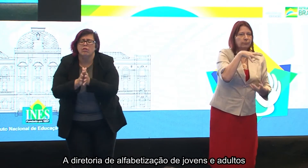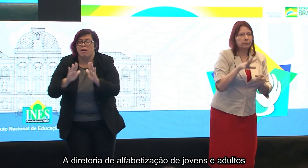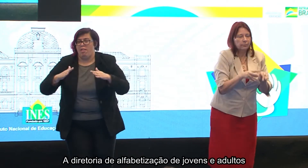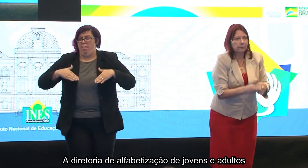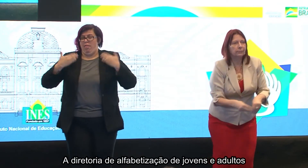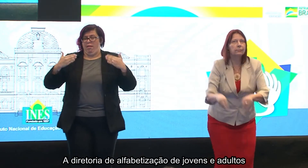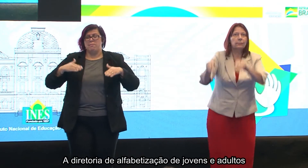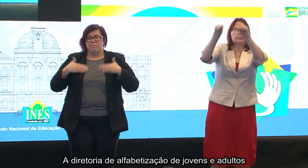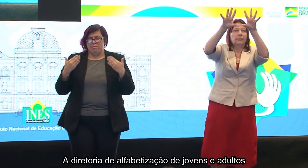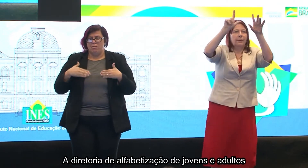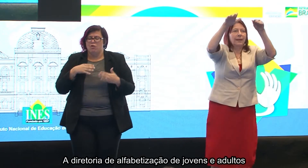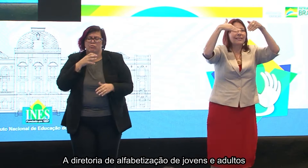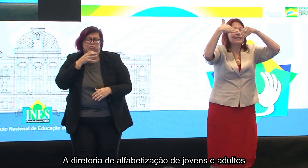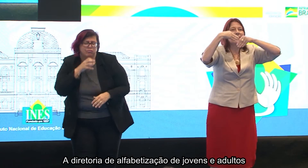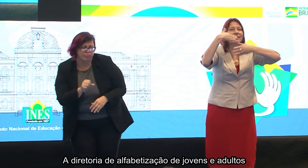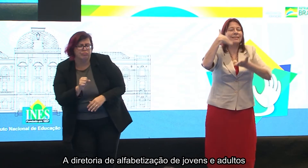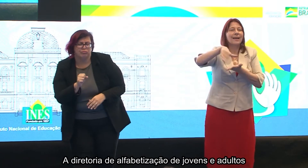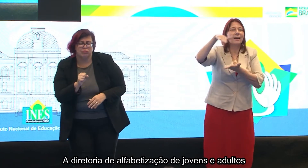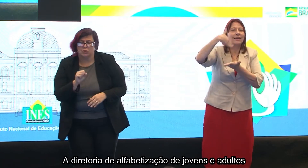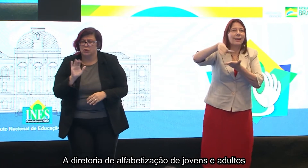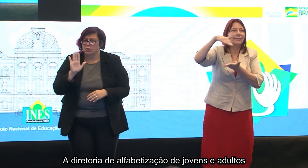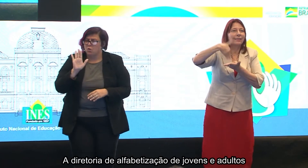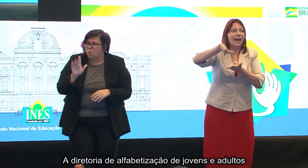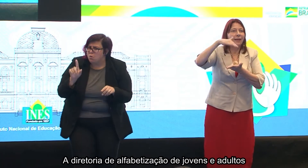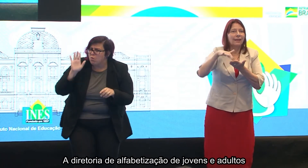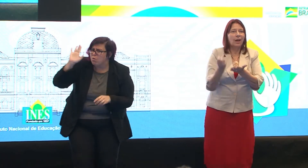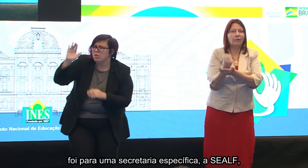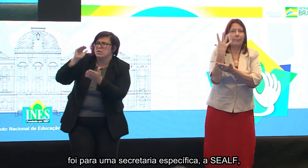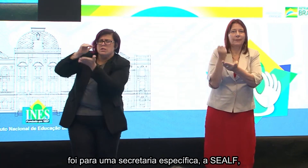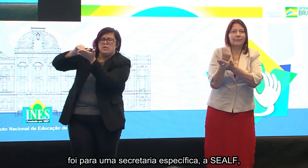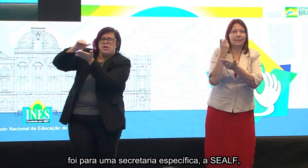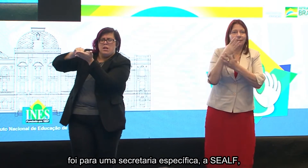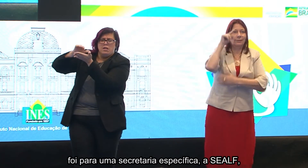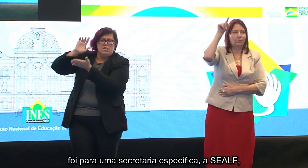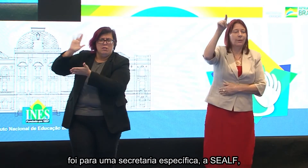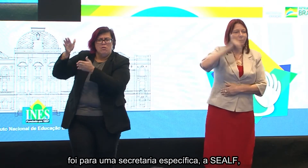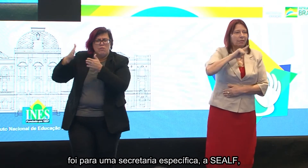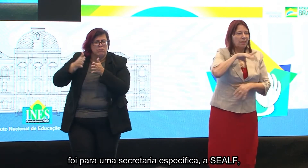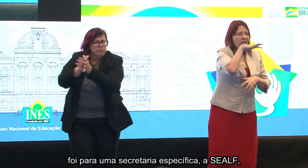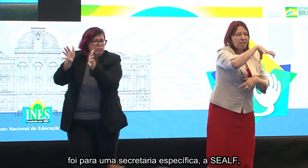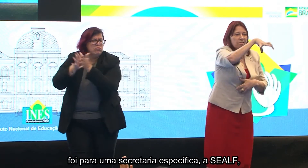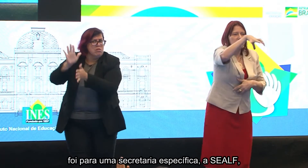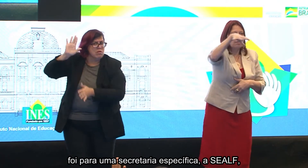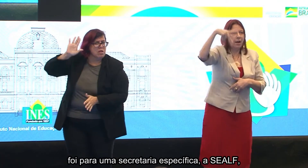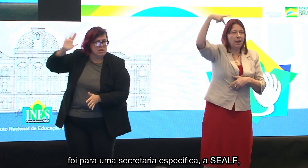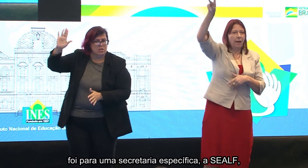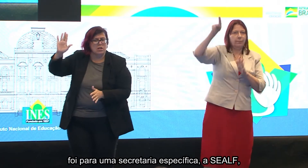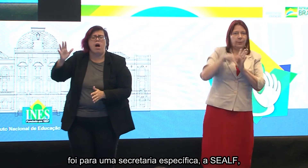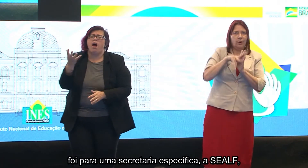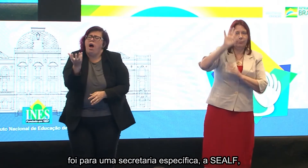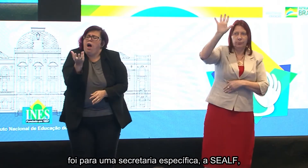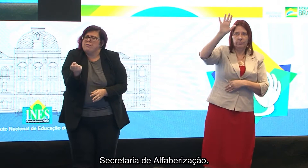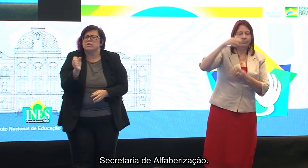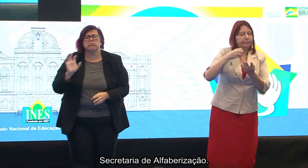A diretoria de alfabetização de jovens e adultos foi para uma secretaria específica, a SEALF, Secretaria